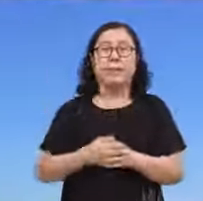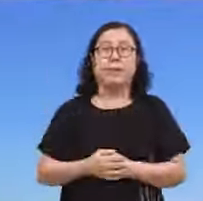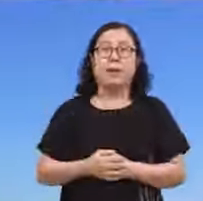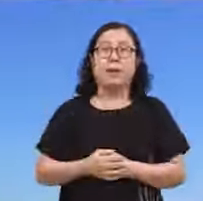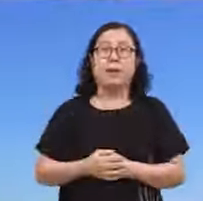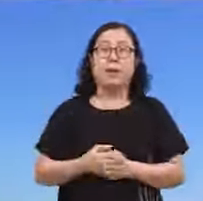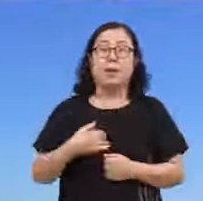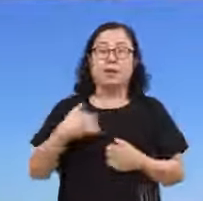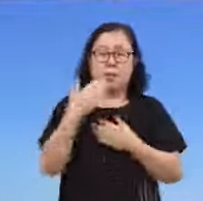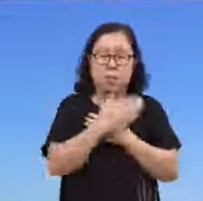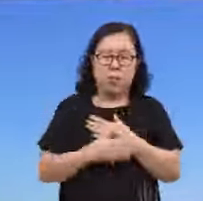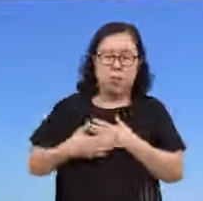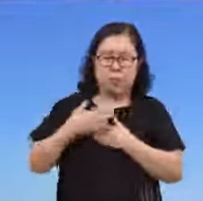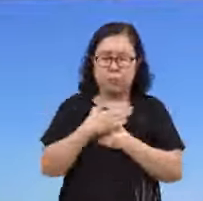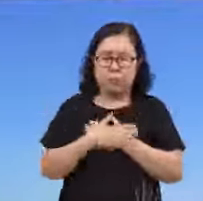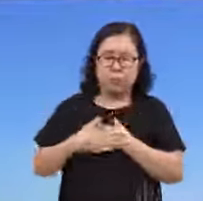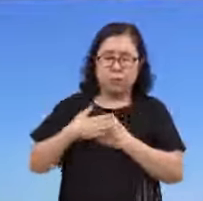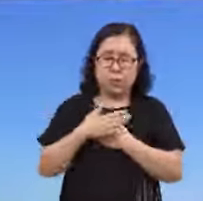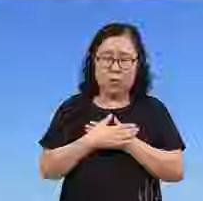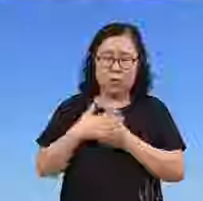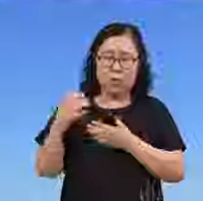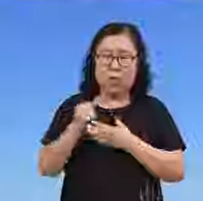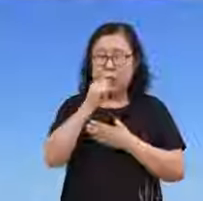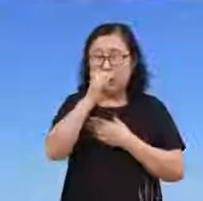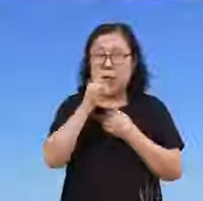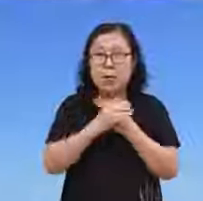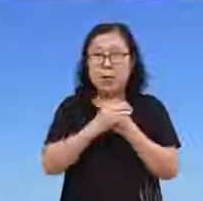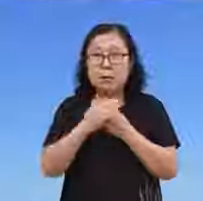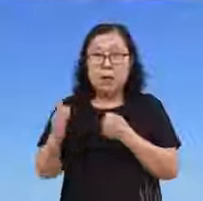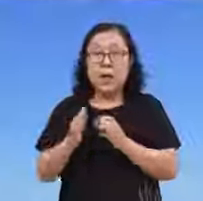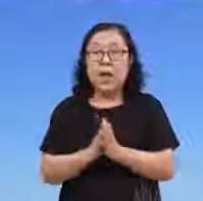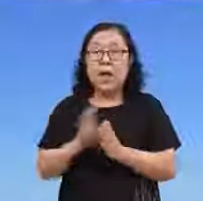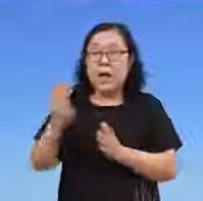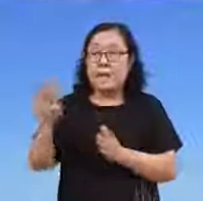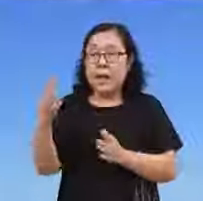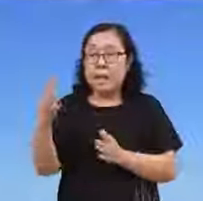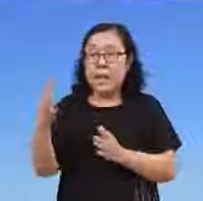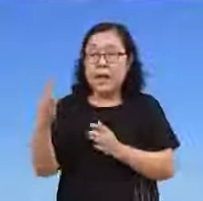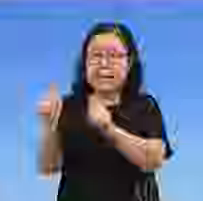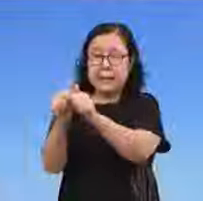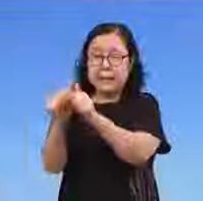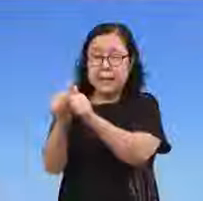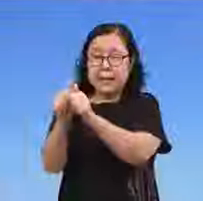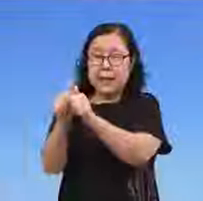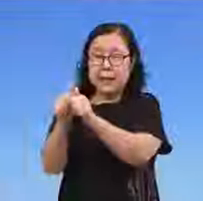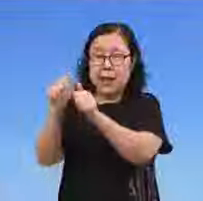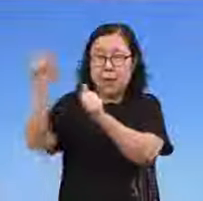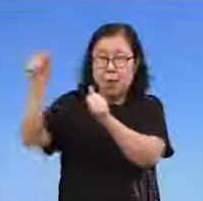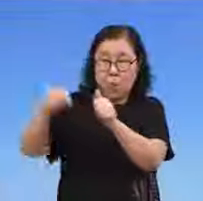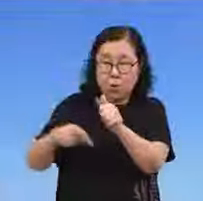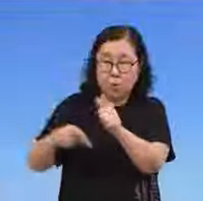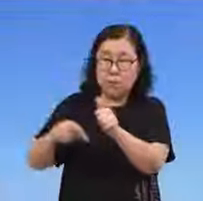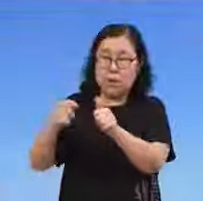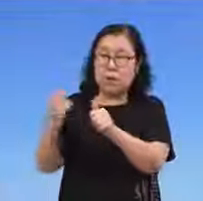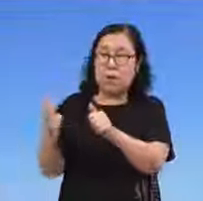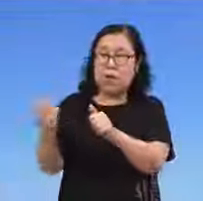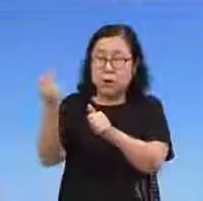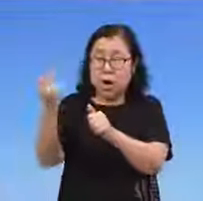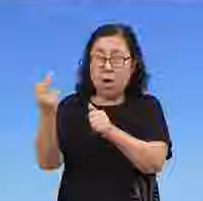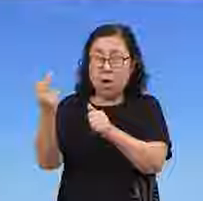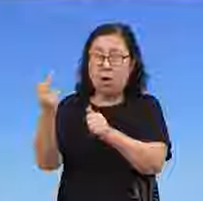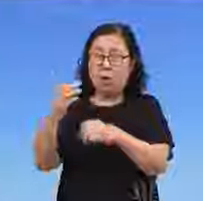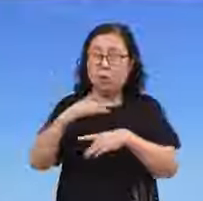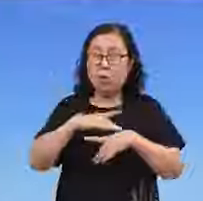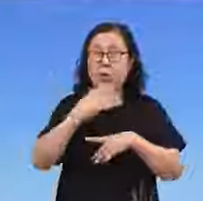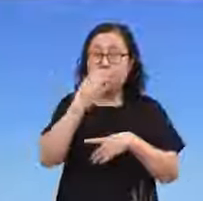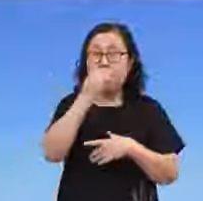아시겠습니까? 육신을 가지고 있기 때문에 그렇게 위협적으로 장정 400명을 이끌고 오는 형 에서에 대하여